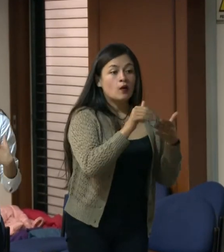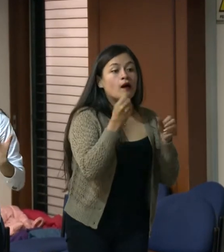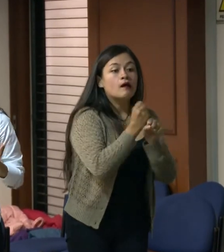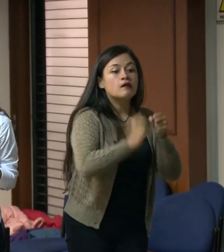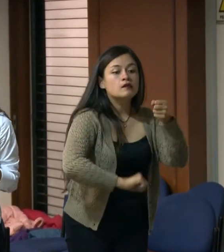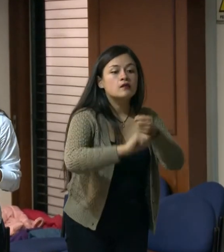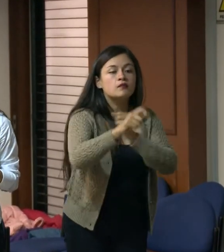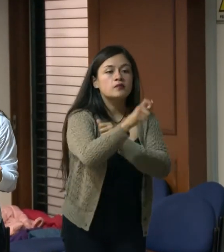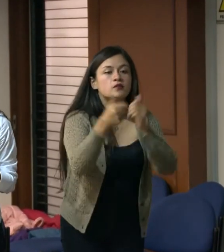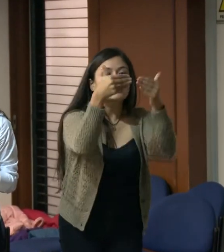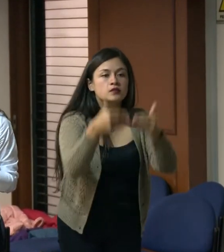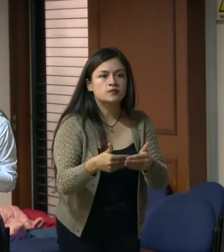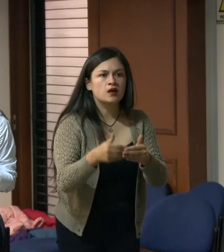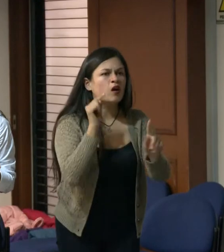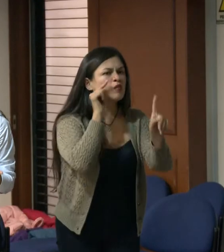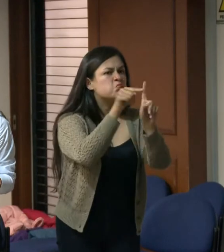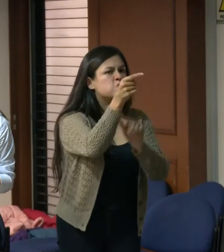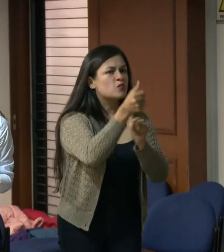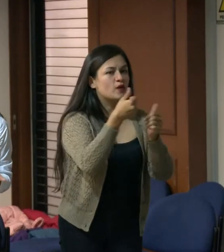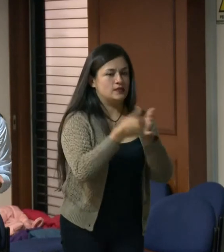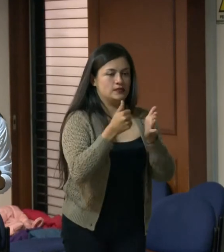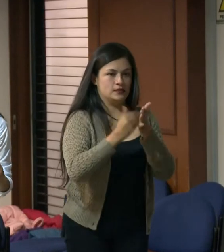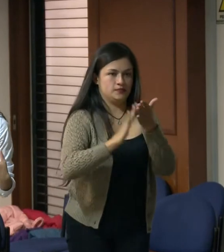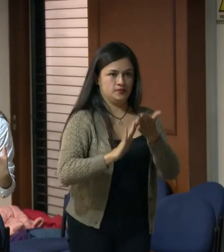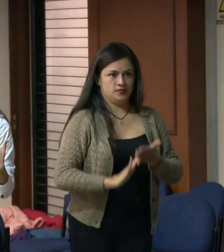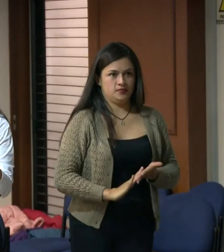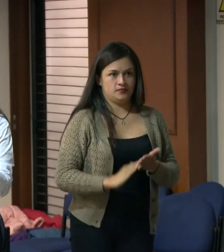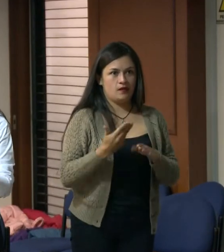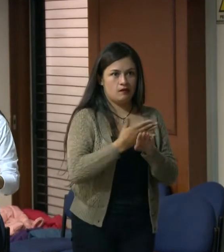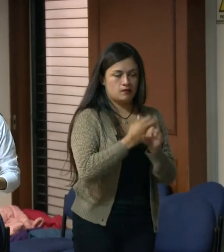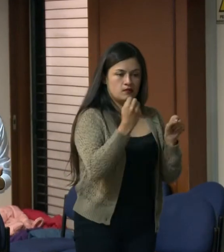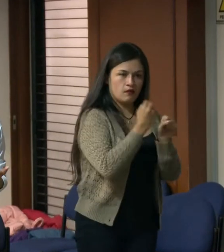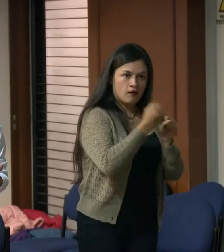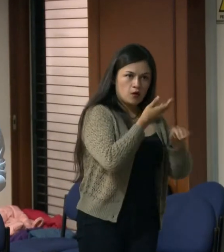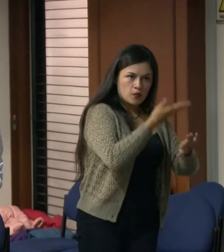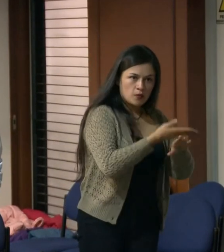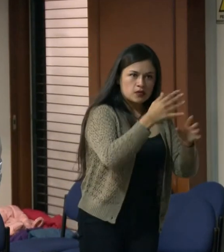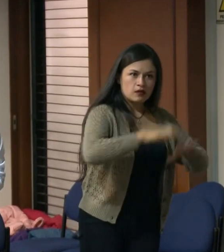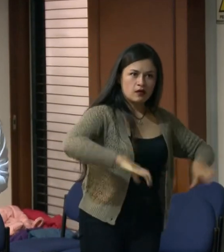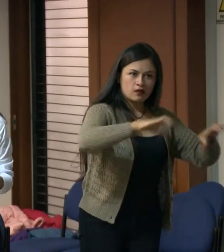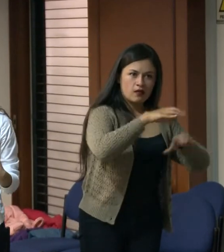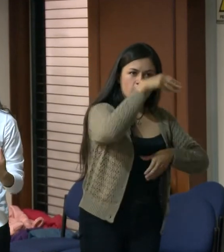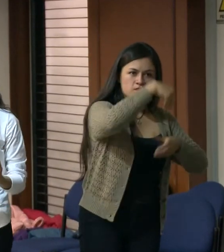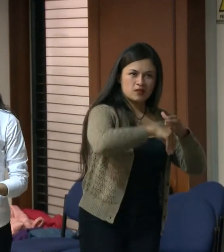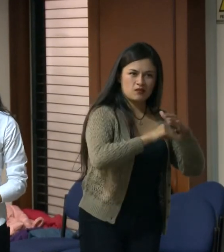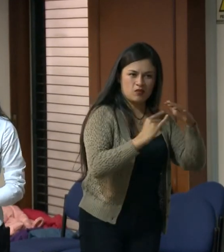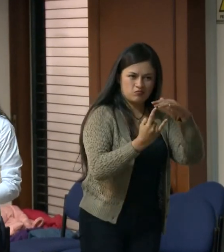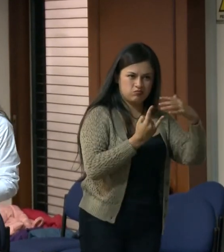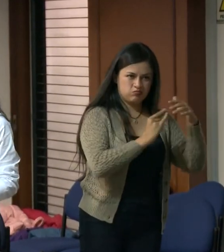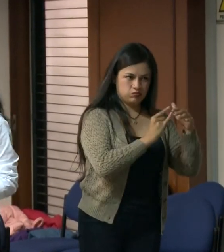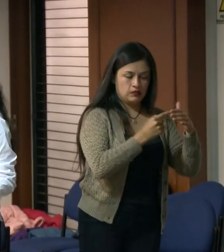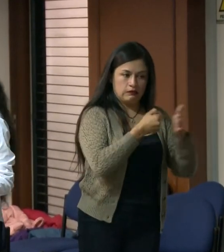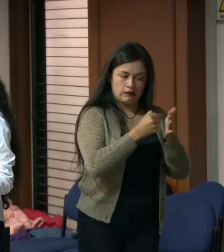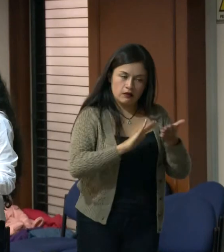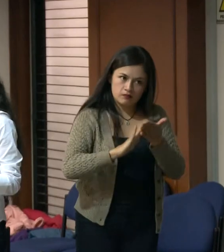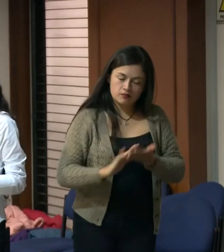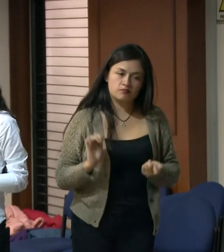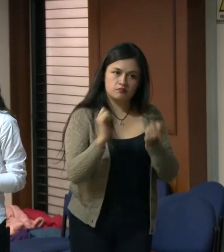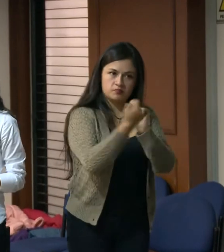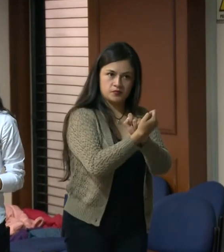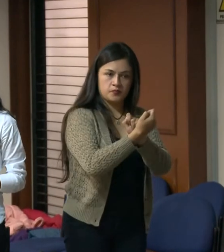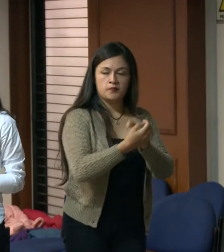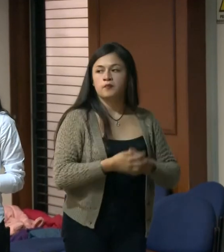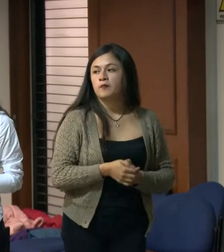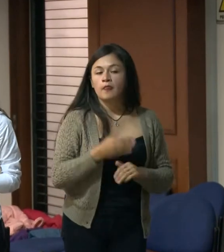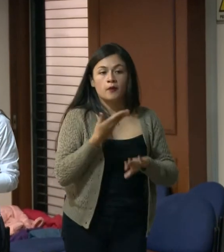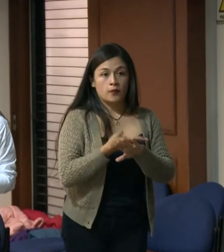discapacidad, con el propósito de que se realizaran ajustes a cada una de las dinámicas que se desarrollan en este escenario.